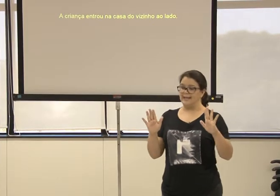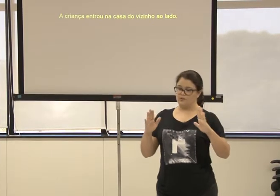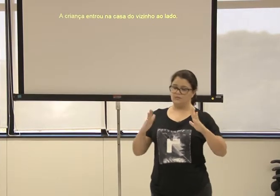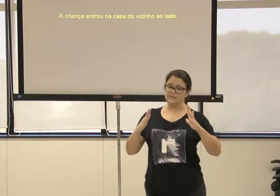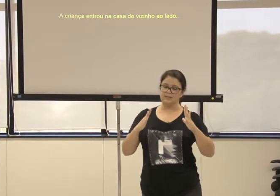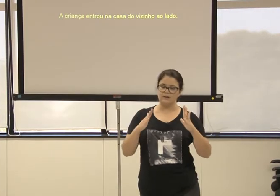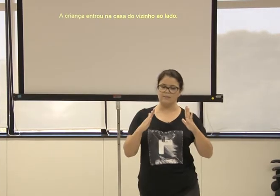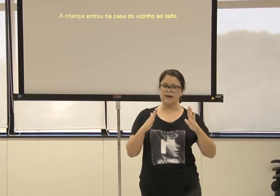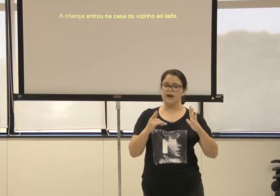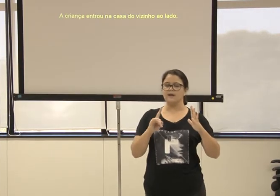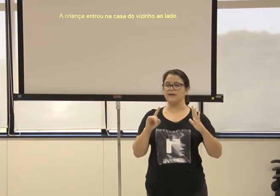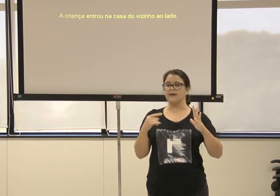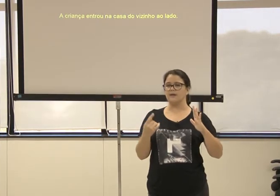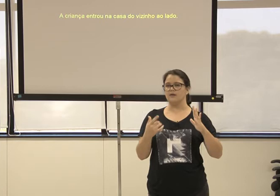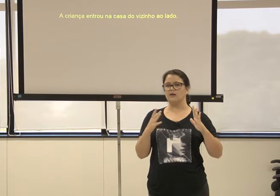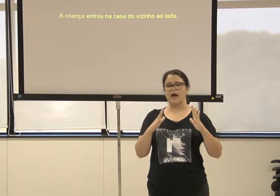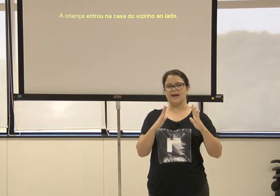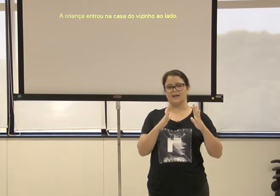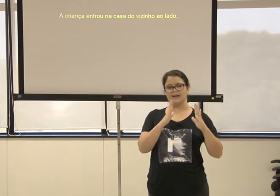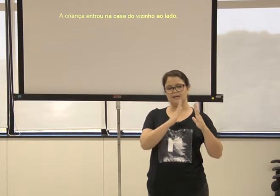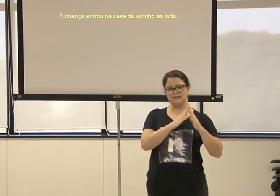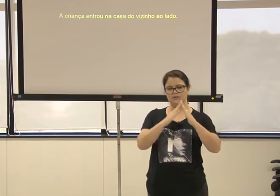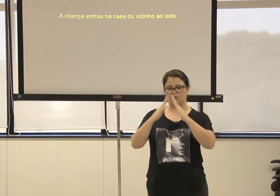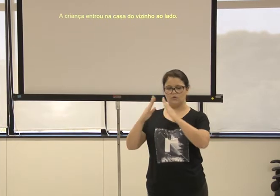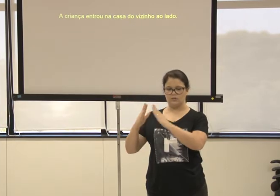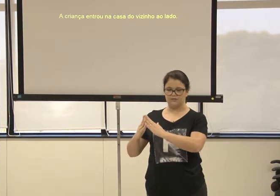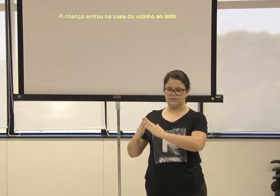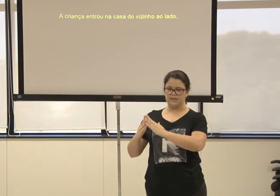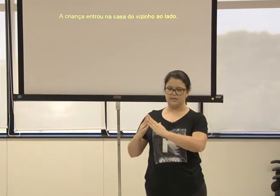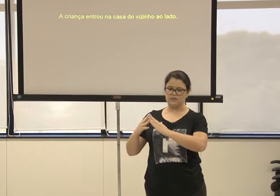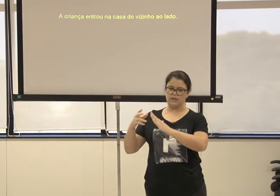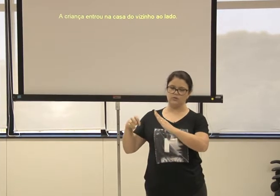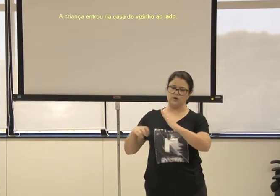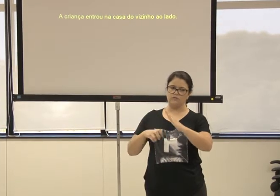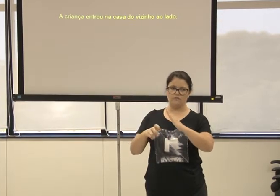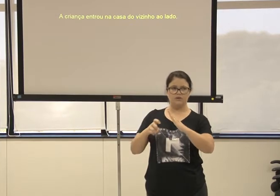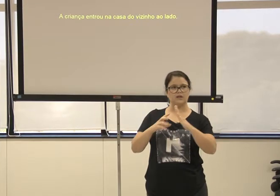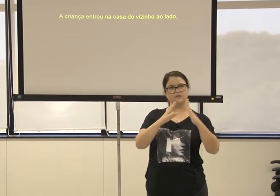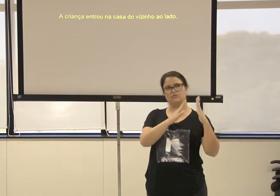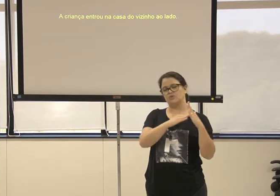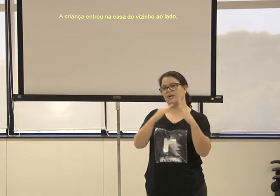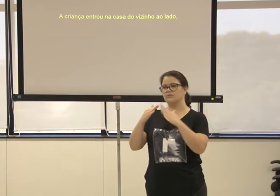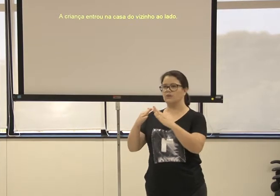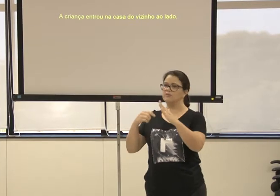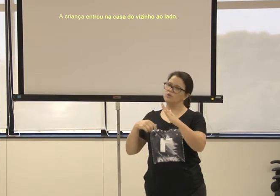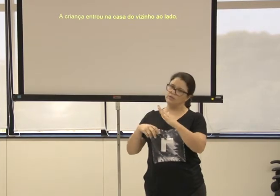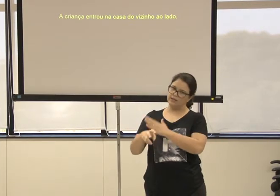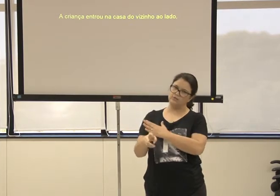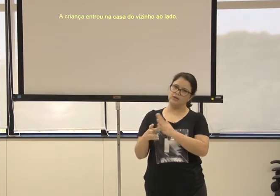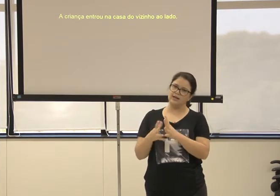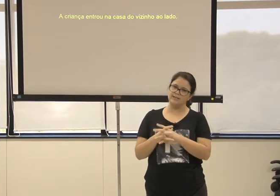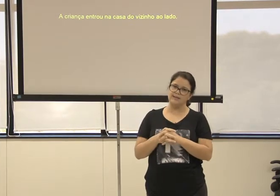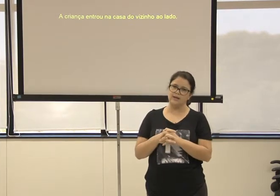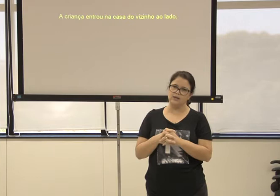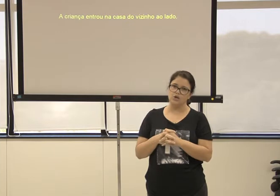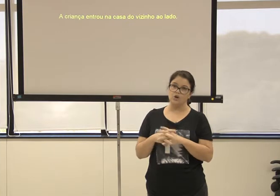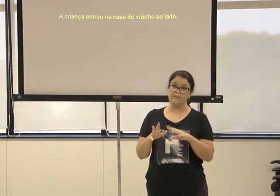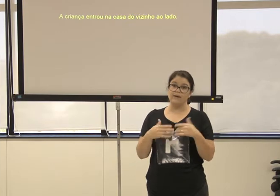Isso, você tem que marcar quem a criança entrou. Quando eu fizer isso, ela entrou, eu vou falar que não, tinha uma casa do lado do outro, ela entrou na casa dela. Como é que eu vou